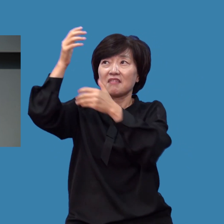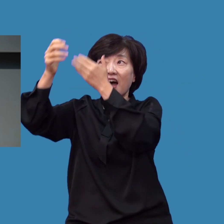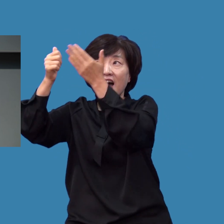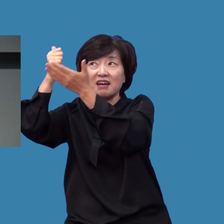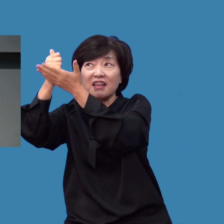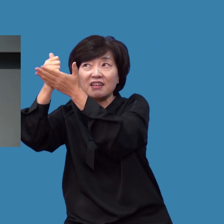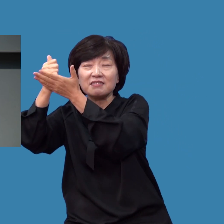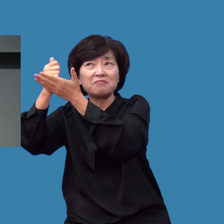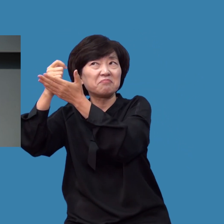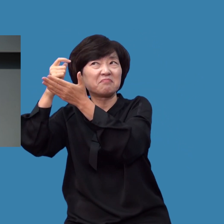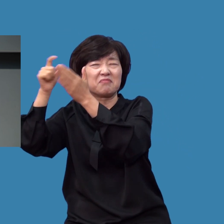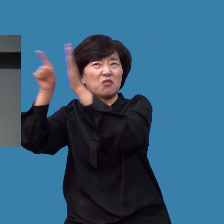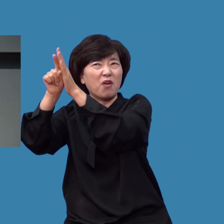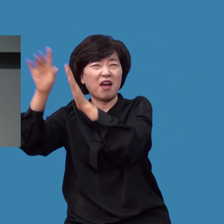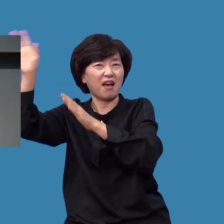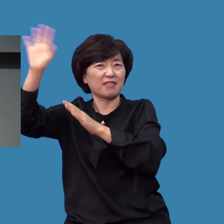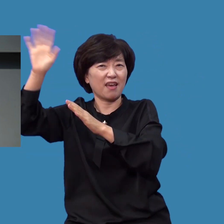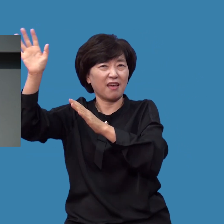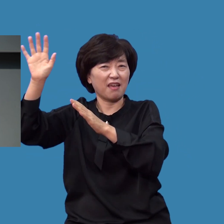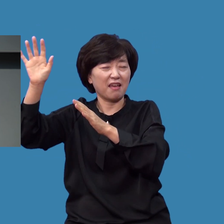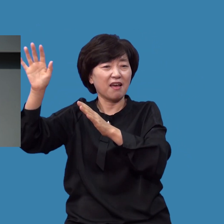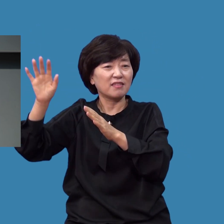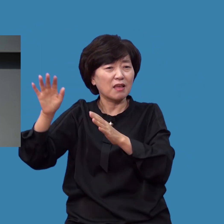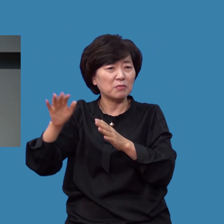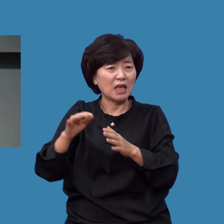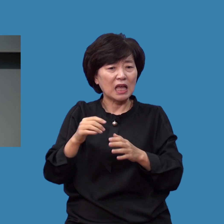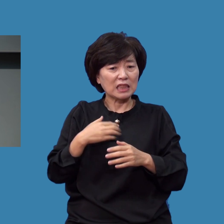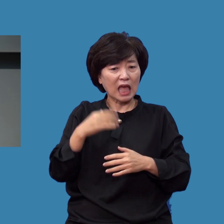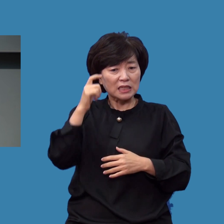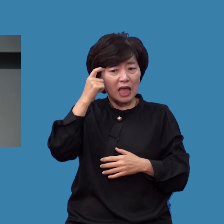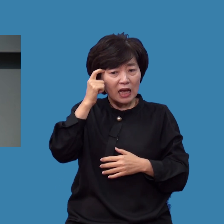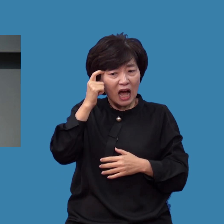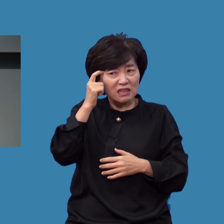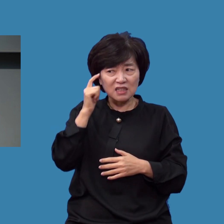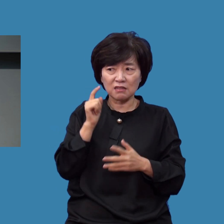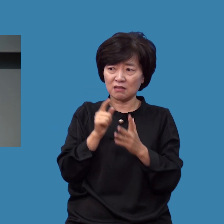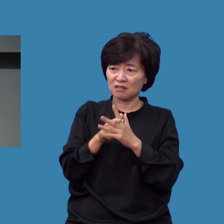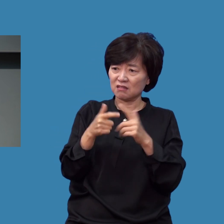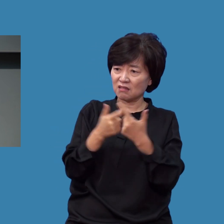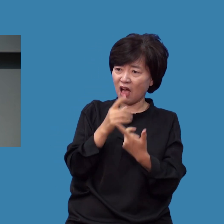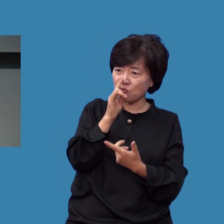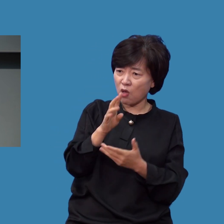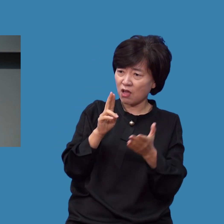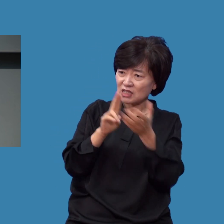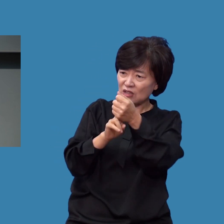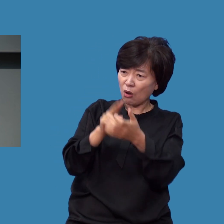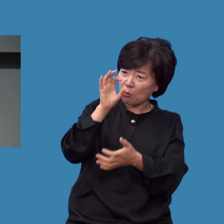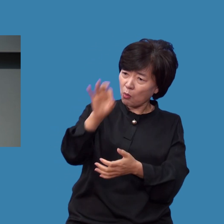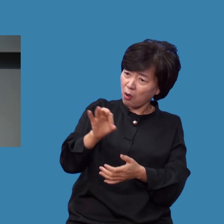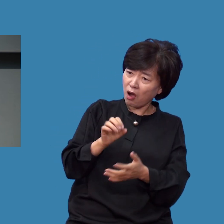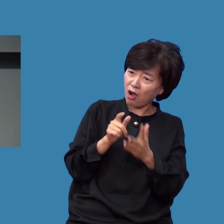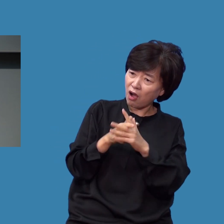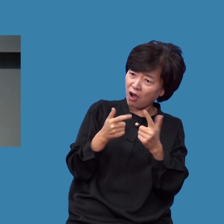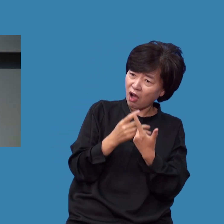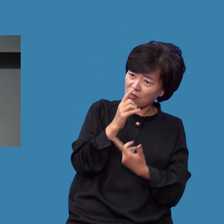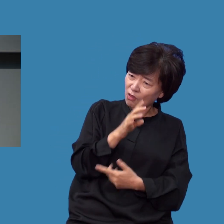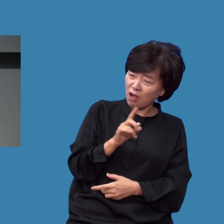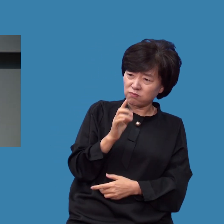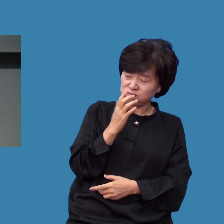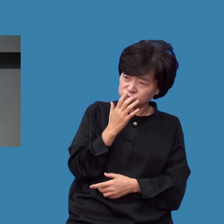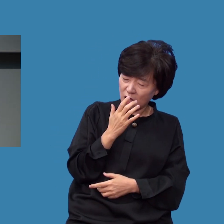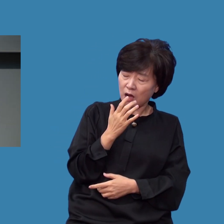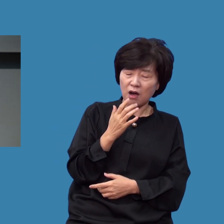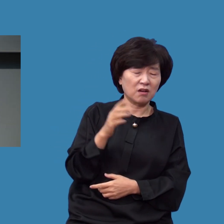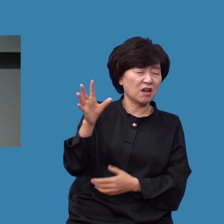수 없는 부분들을 다 제거하려고 하는 노력들을 꾸준히 해옵니다. 그래서 기독교 안에서도 이성으로 다 이해할 수